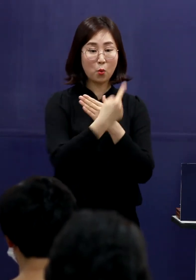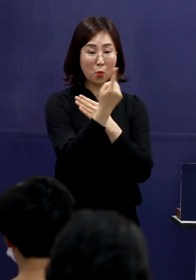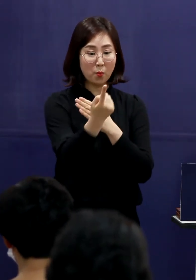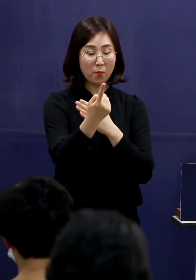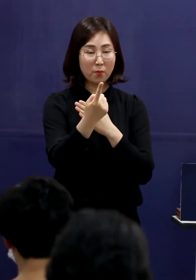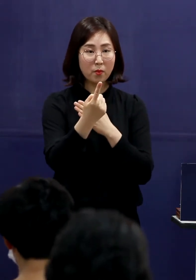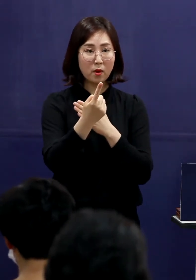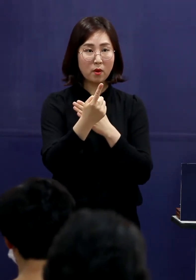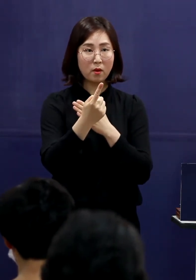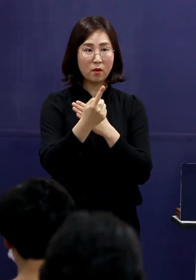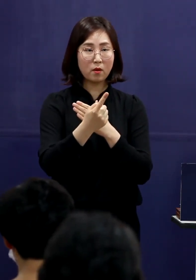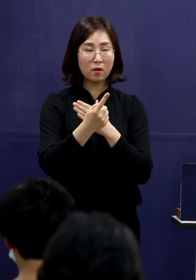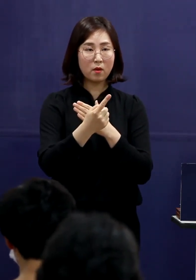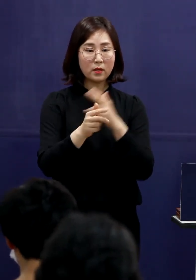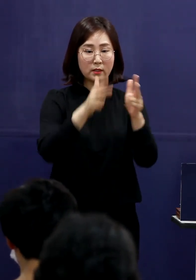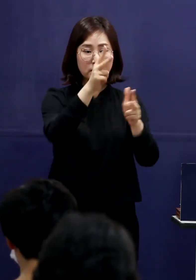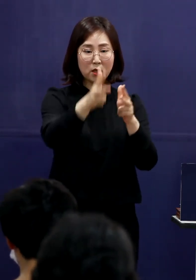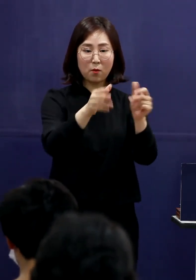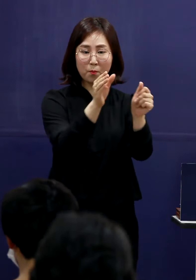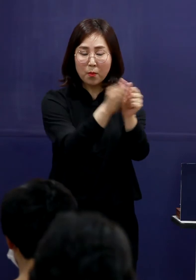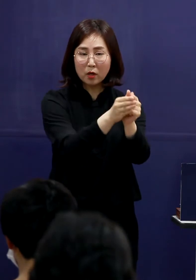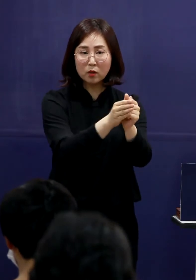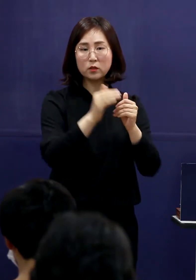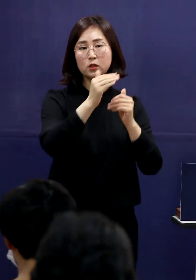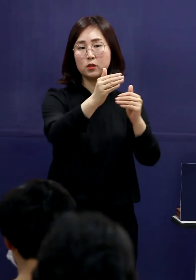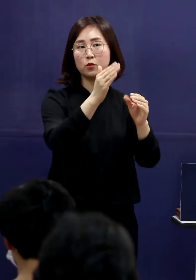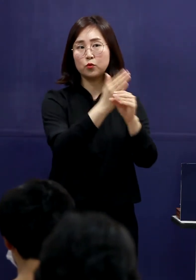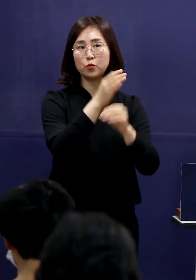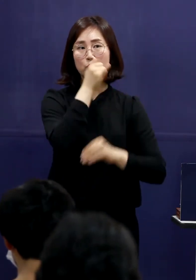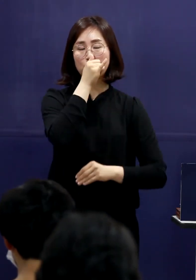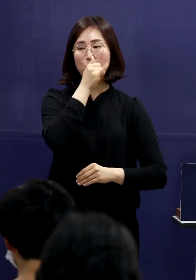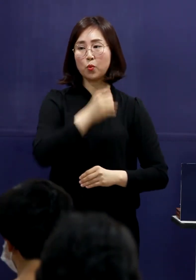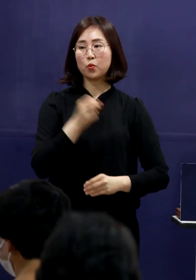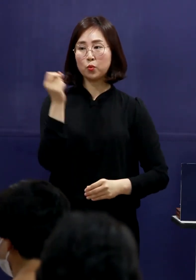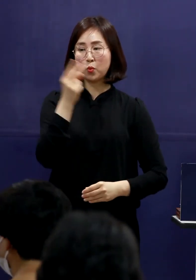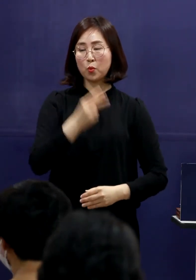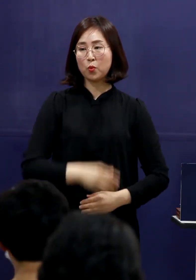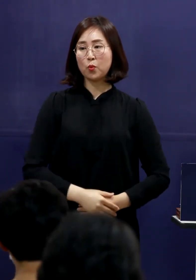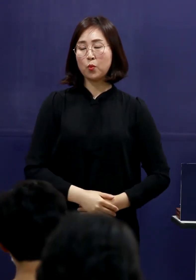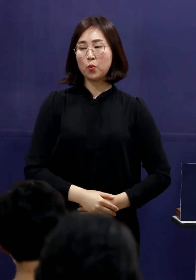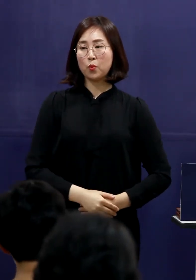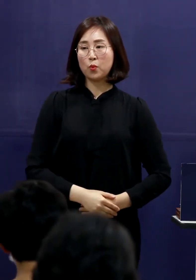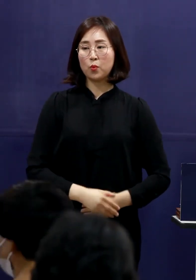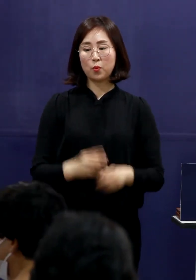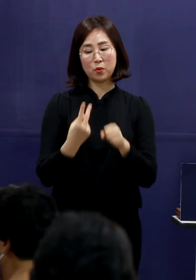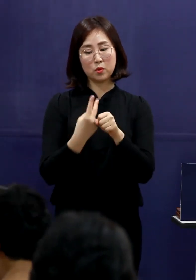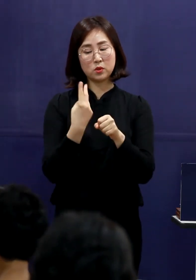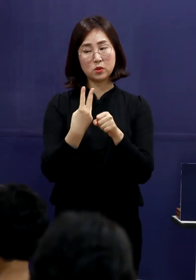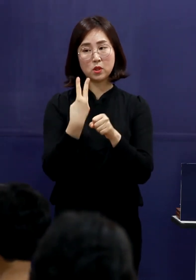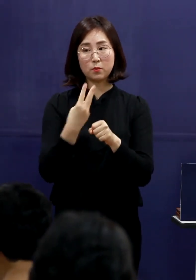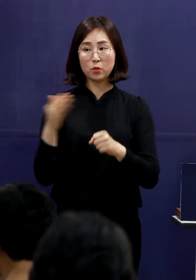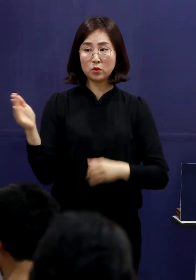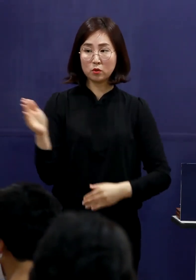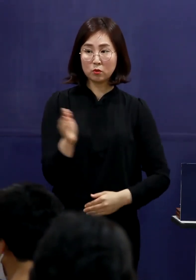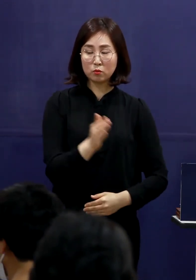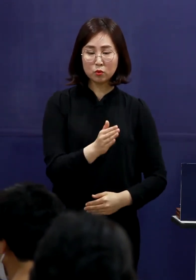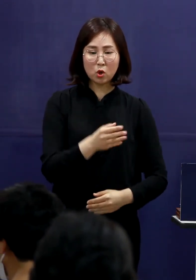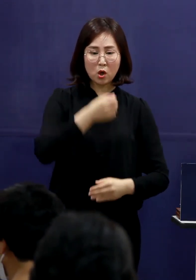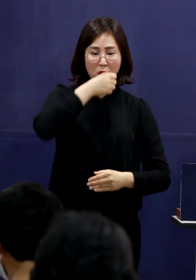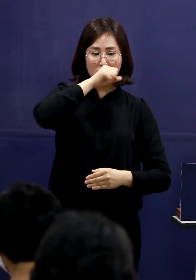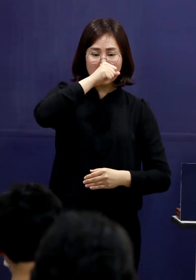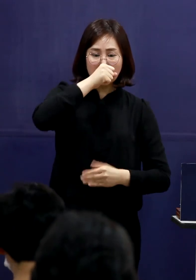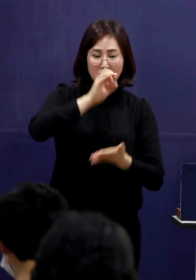맡아 진행하기도 하고 몇 년 이제 2, 3년 전부터 이제 대규모 예산만 쓰고